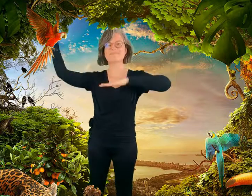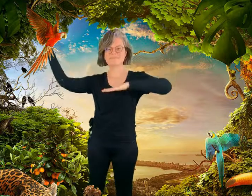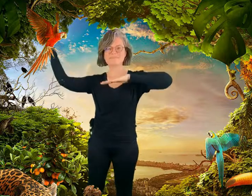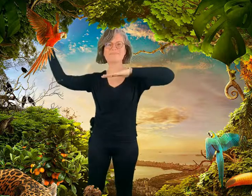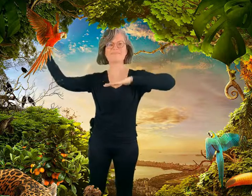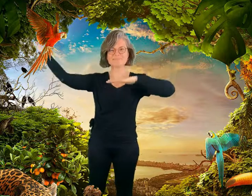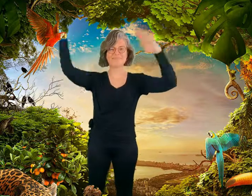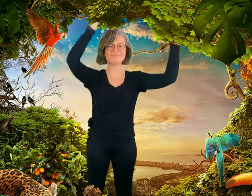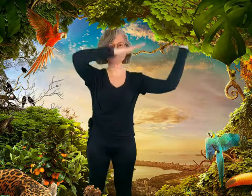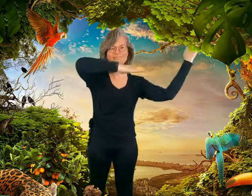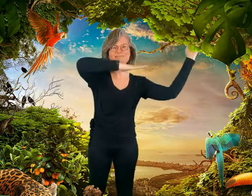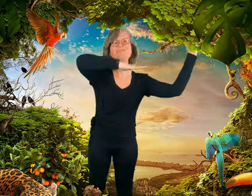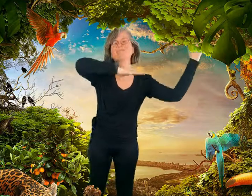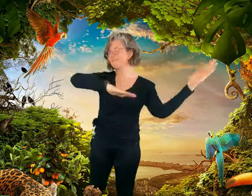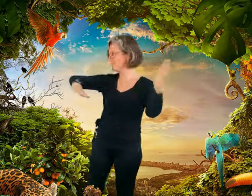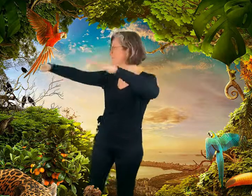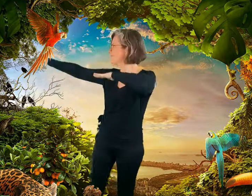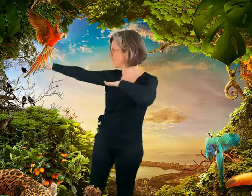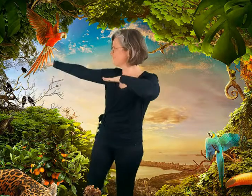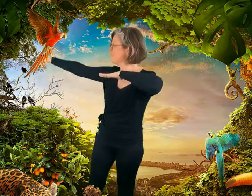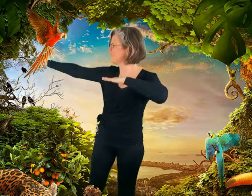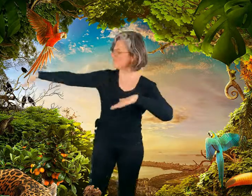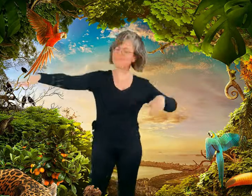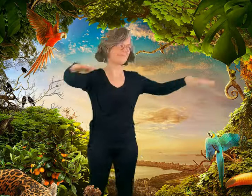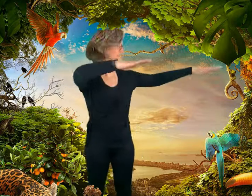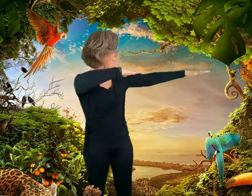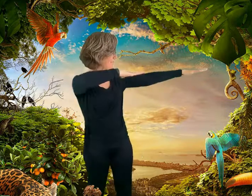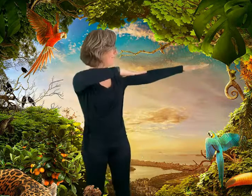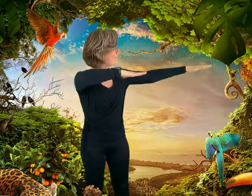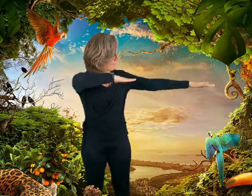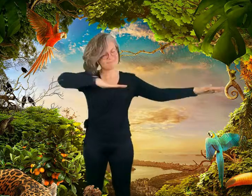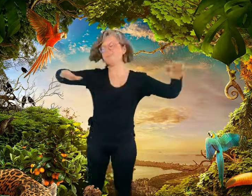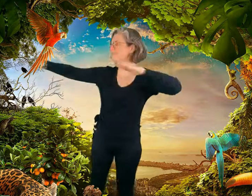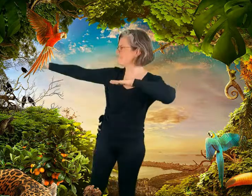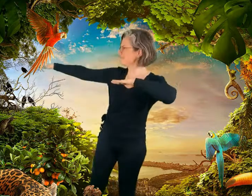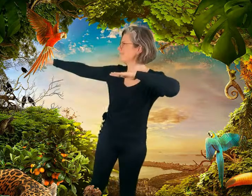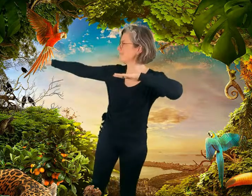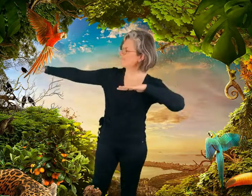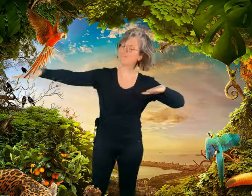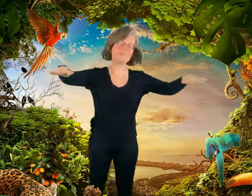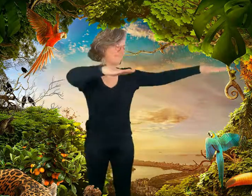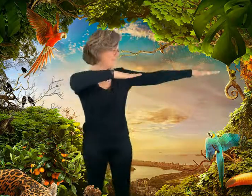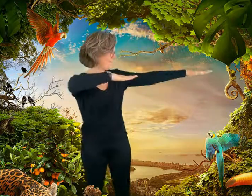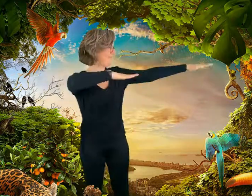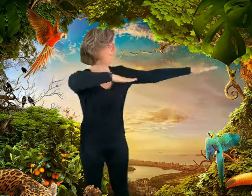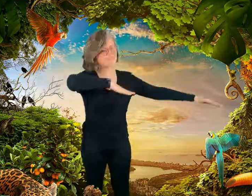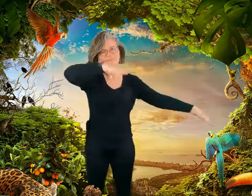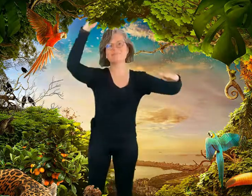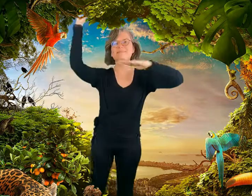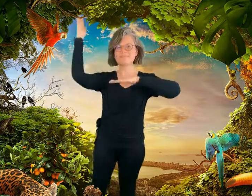en hyena's. We gaan op safari naar Zuid-Afrika.